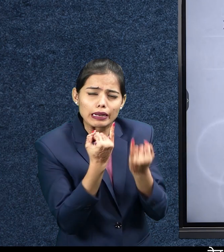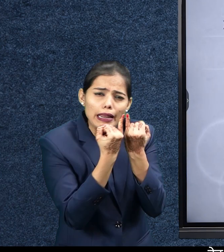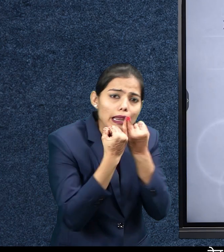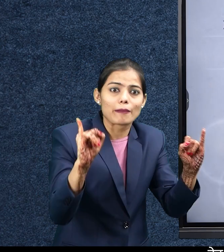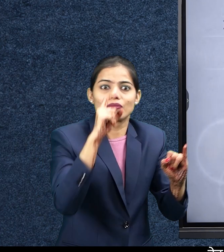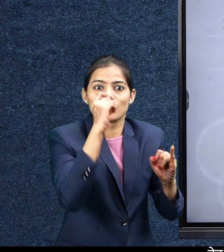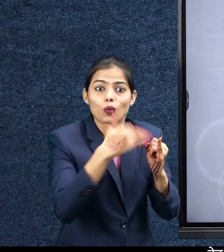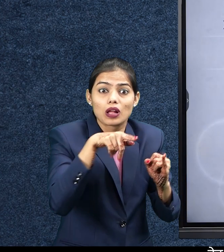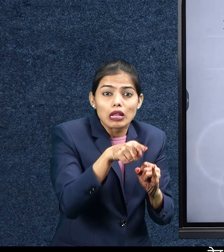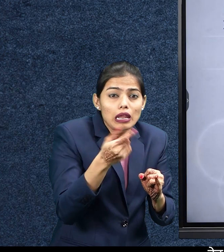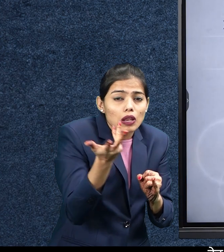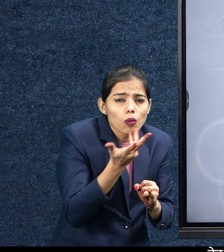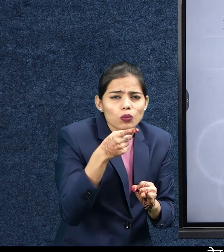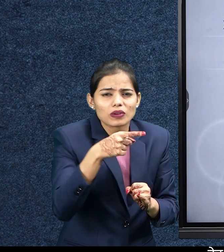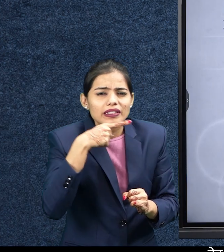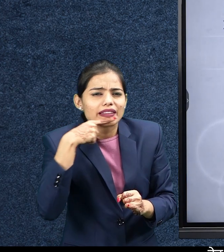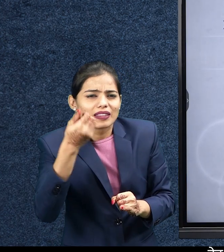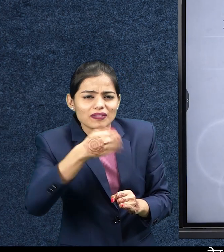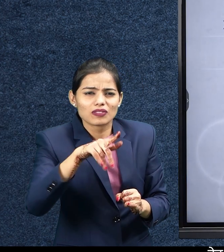केले त्यापेक्षा स्वतंत्र आहे.